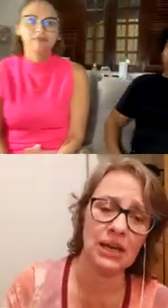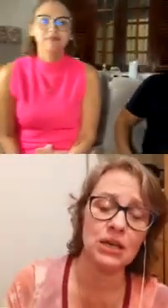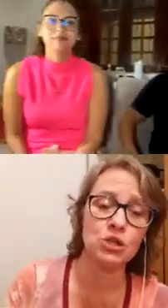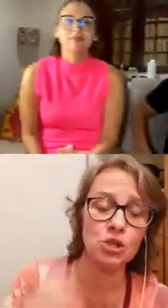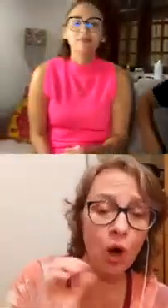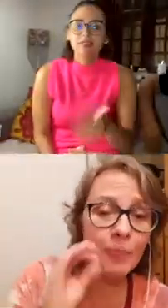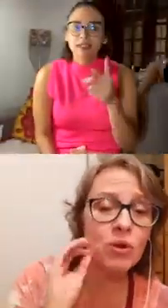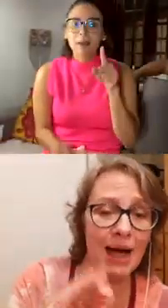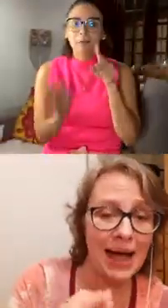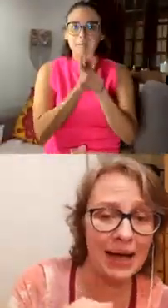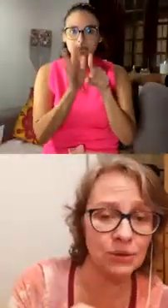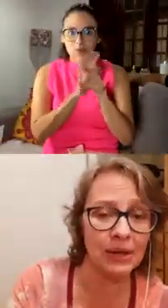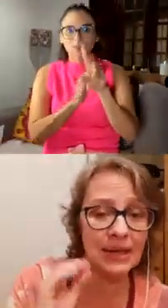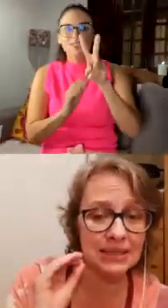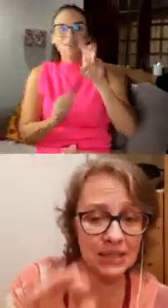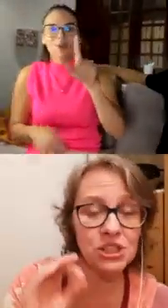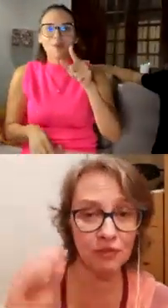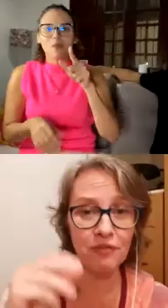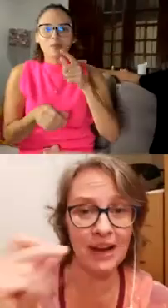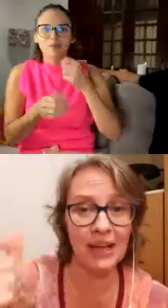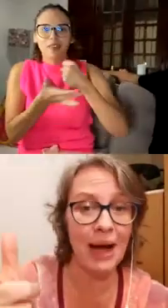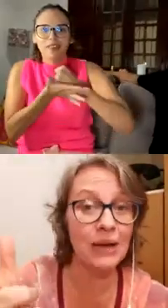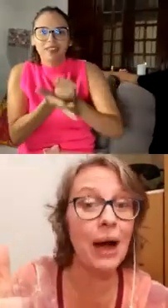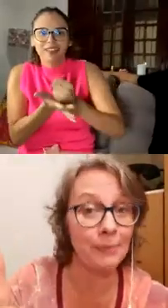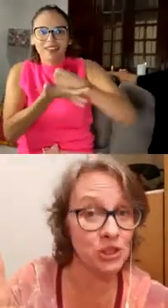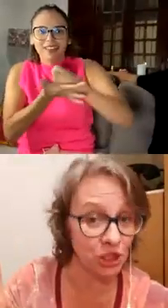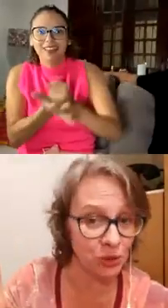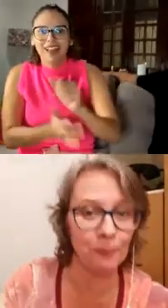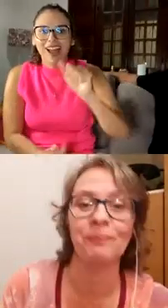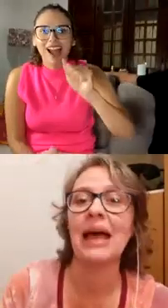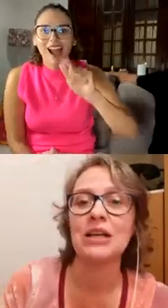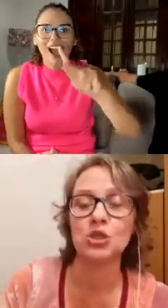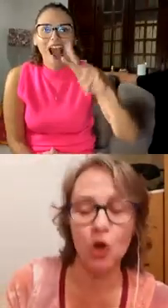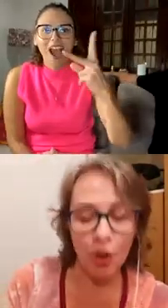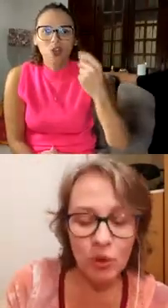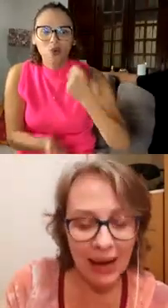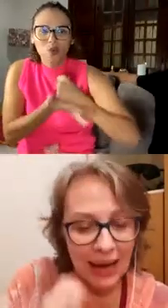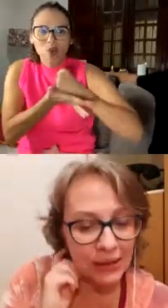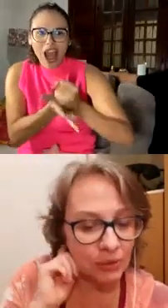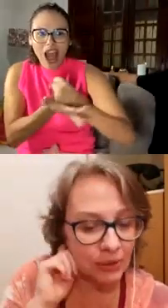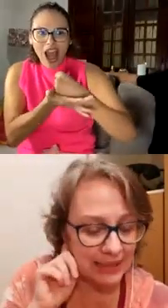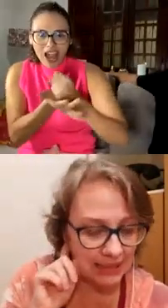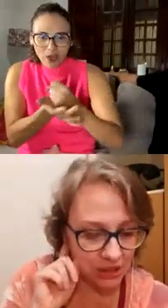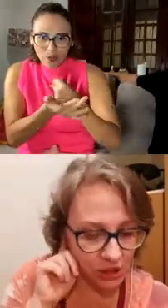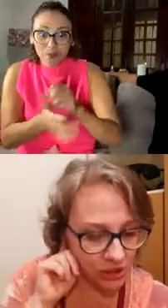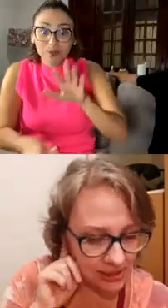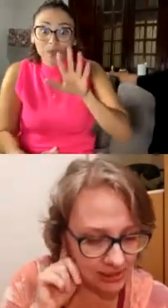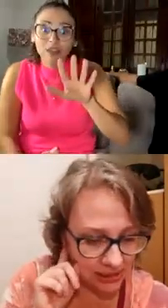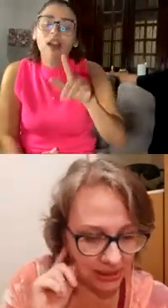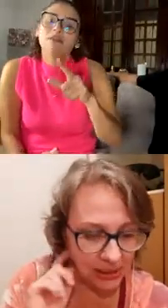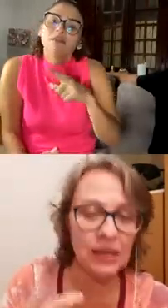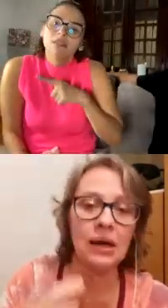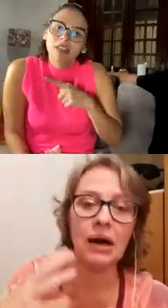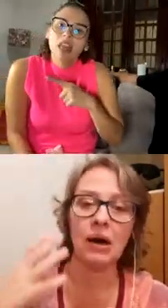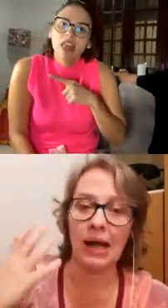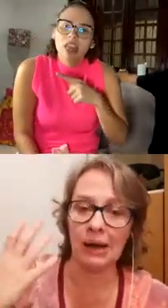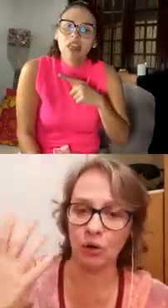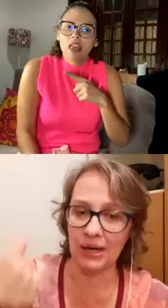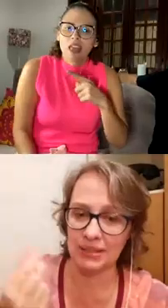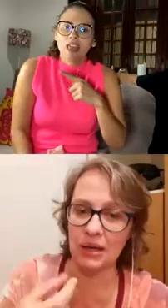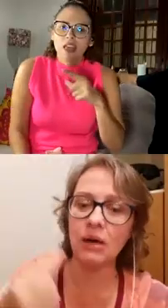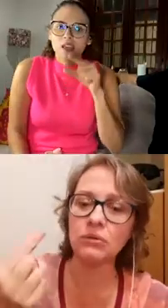todas. Sobre o alho, existe, vou falar do alho rapidinho. Sobre o alho, existe sim